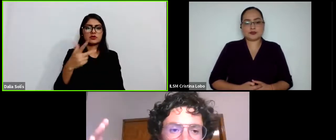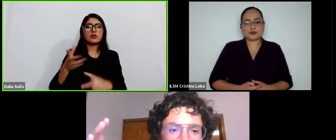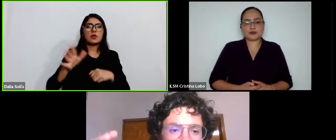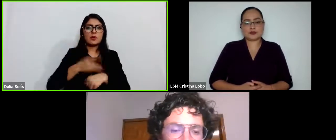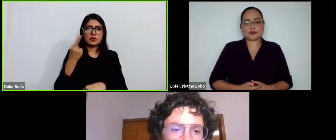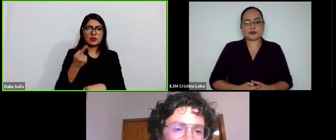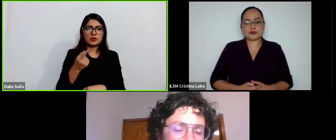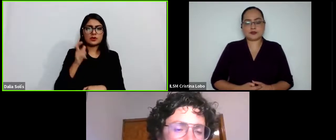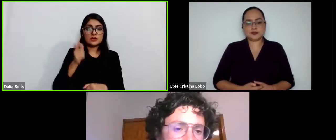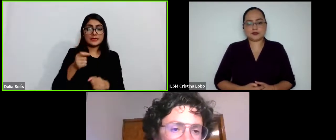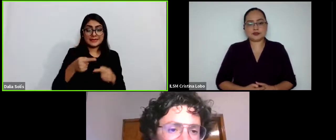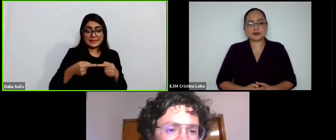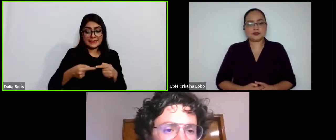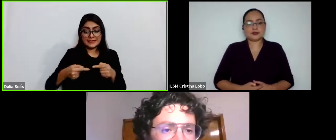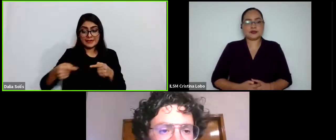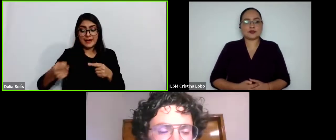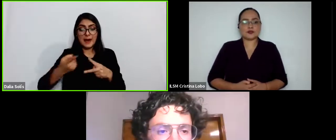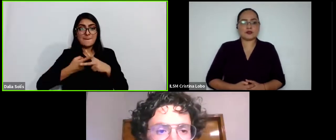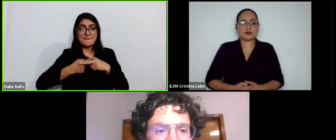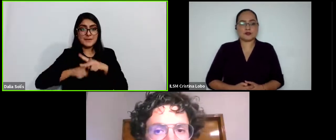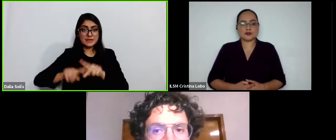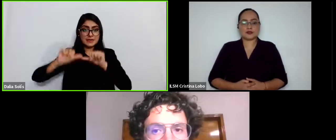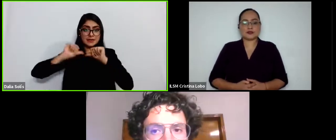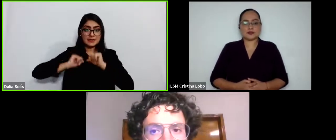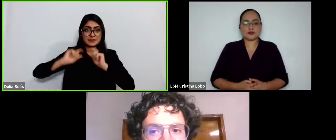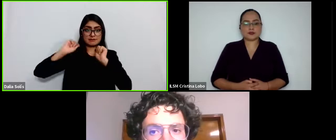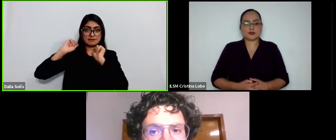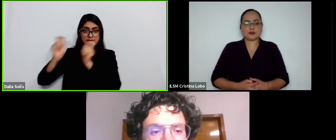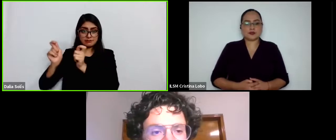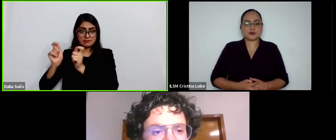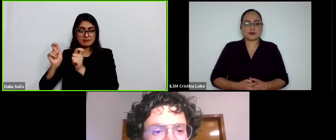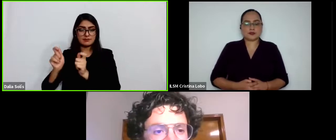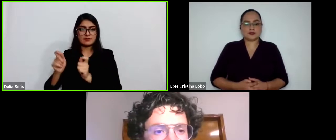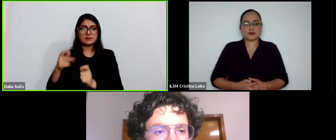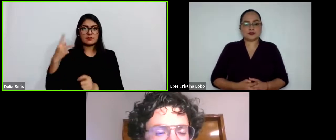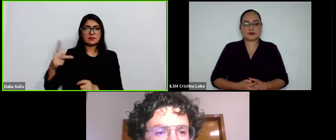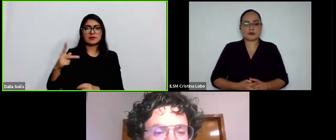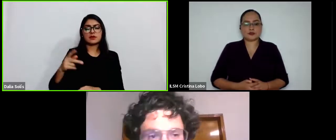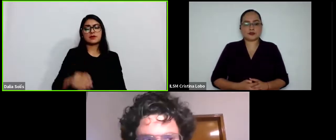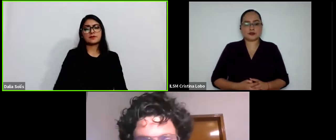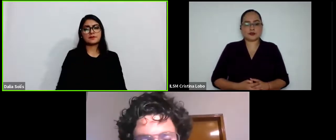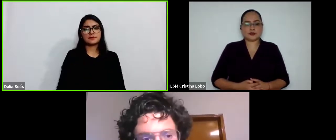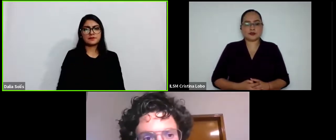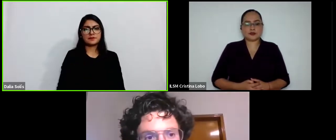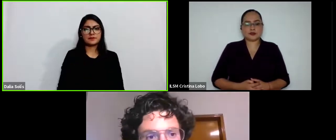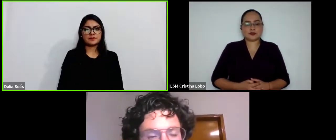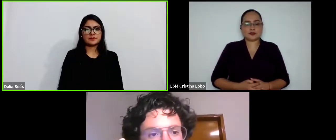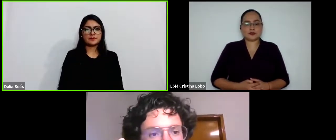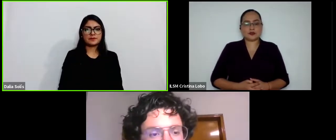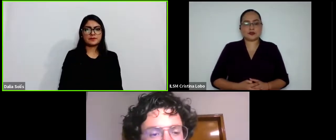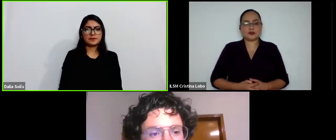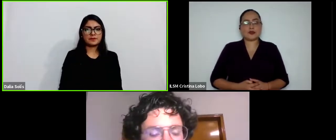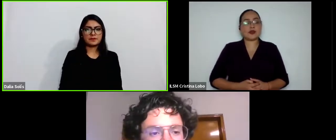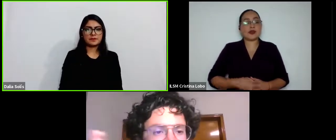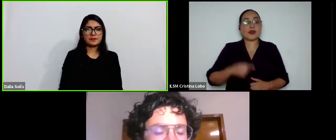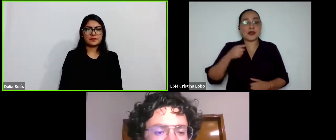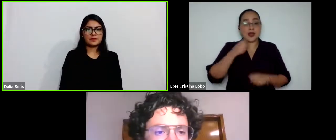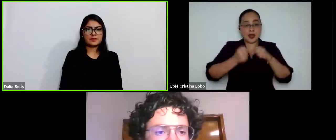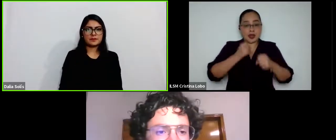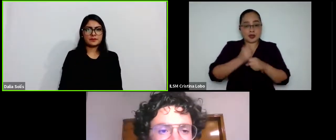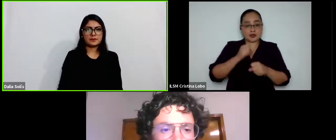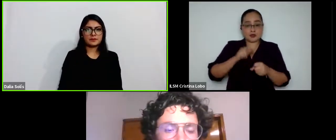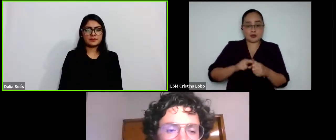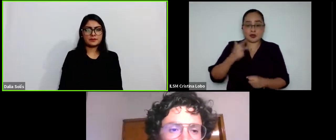una clara tendencia en el aumento de las facultades de atracción en juicios de amparo sobre temas de derechos humanos, ¿no? Empieza a haber, si ustedes